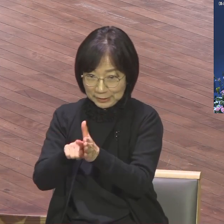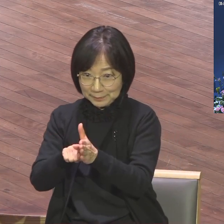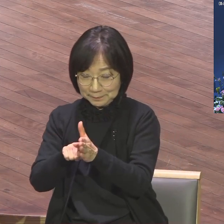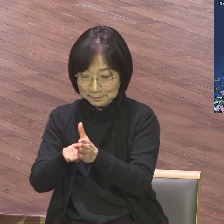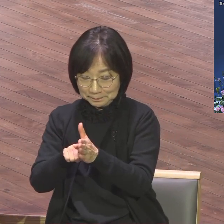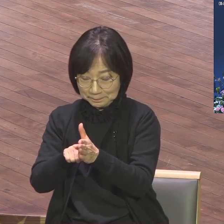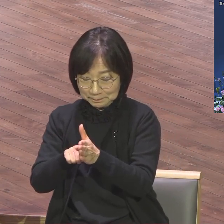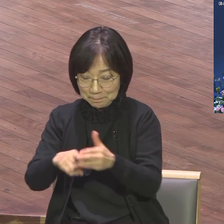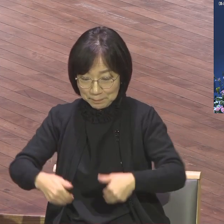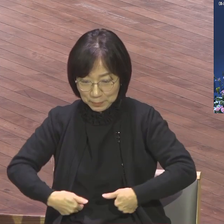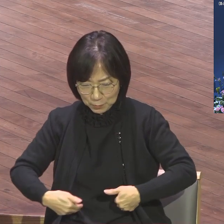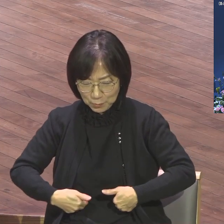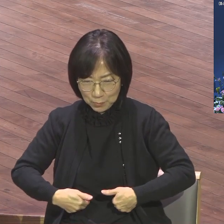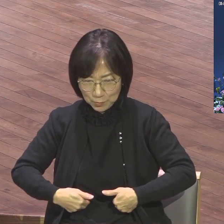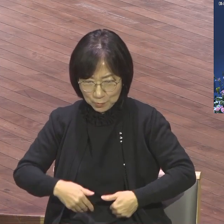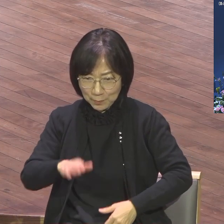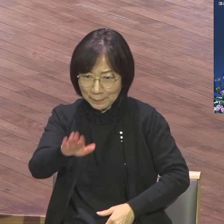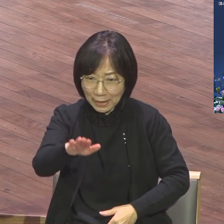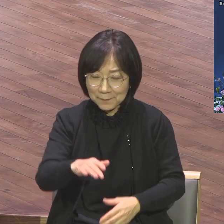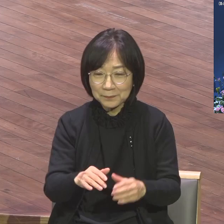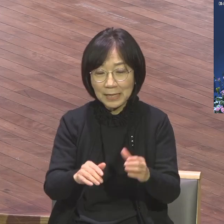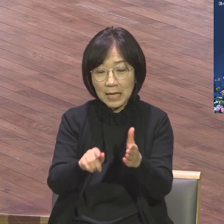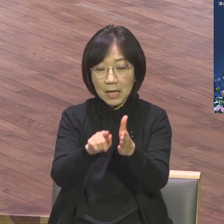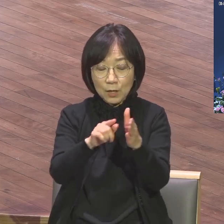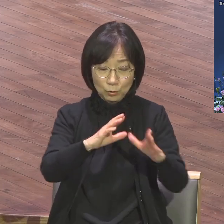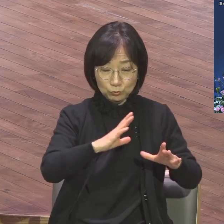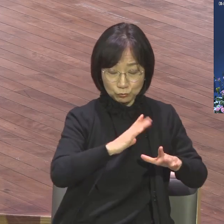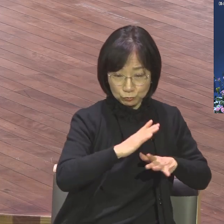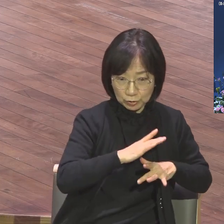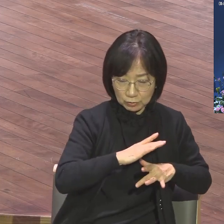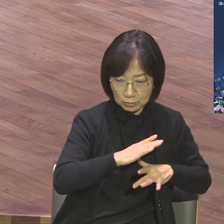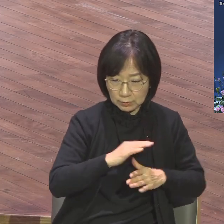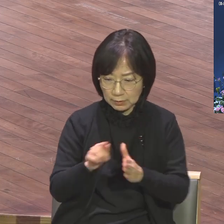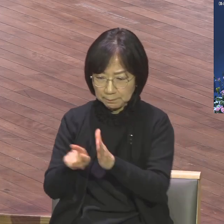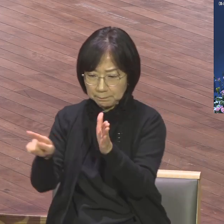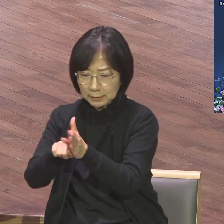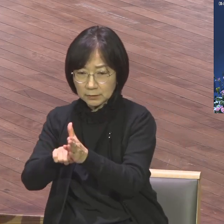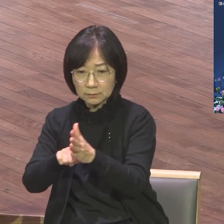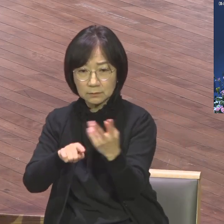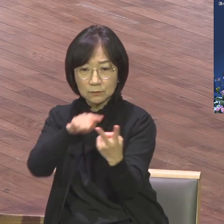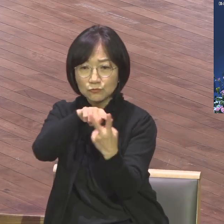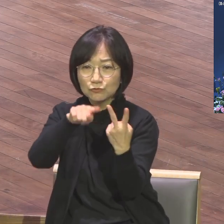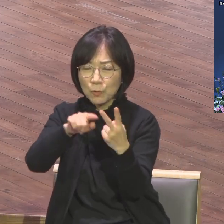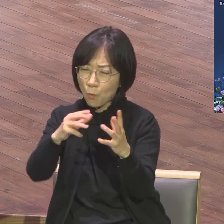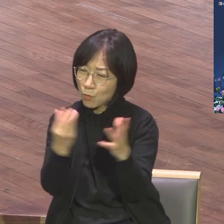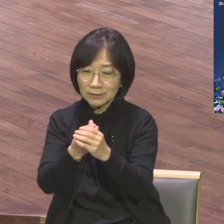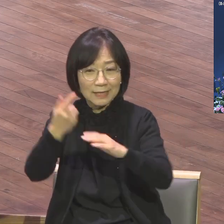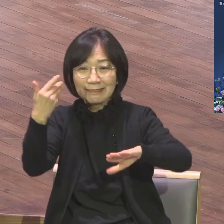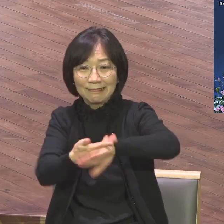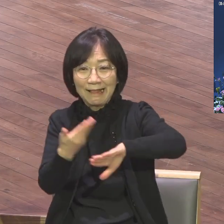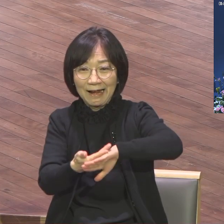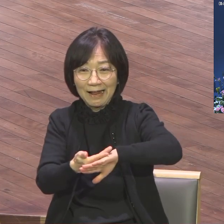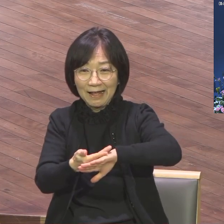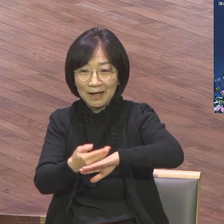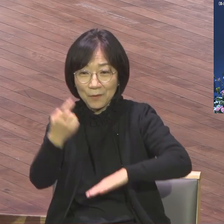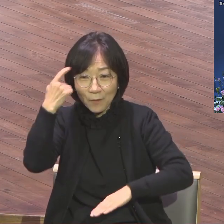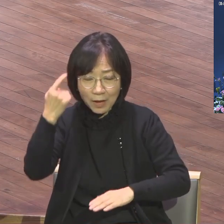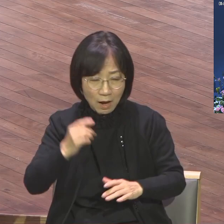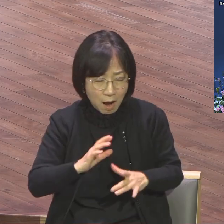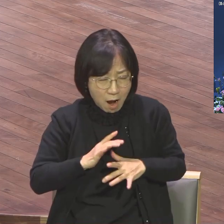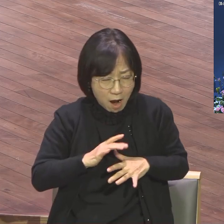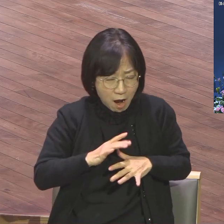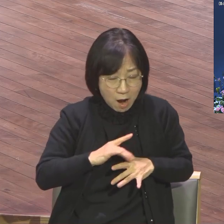말고 믿기만 하라. 사실 두려움과 믿음 요 상관관계죠. 왜 두려워합니까? 믿음이